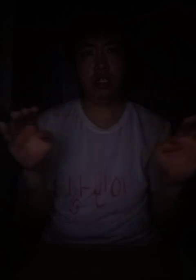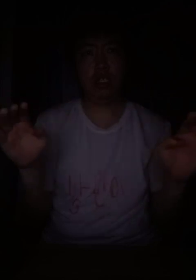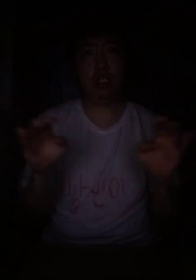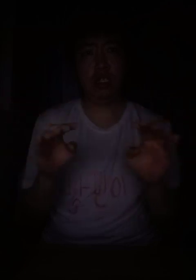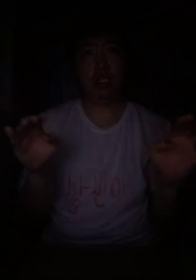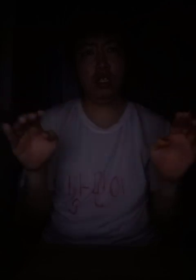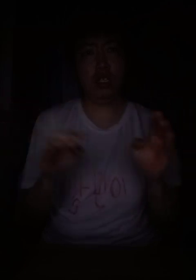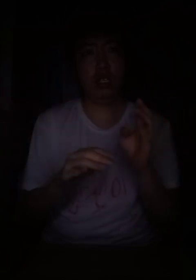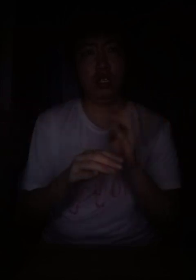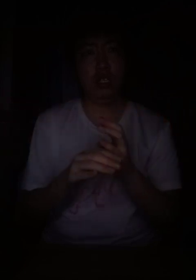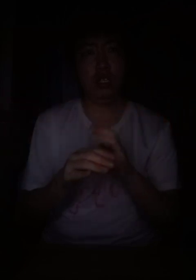작동이 멈추기도 했습니다.